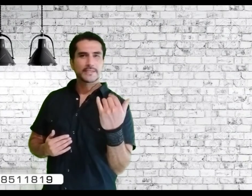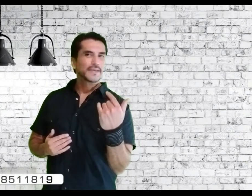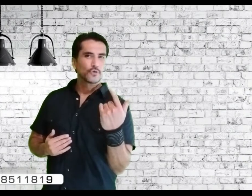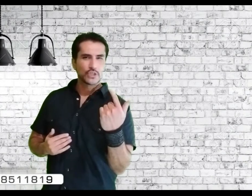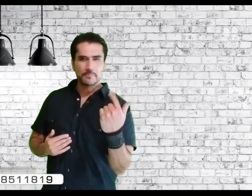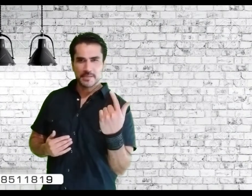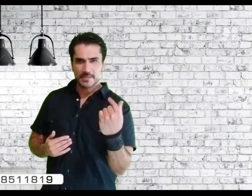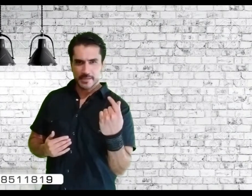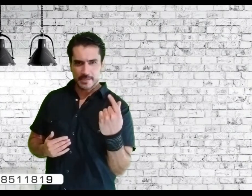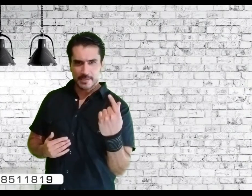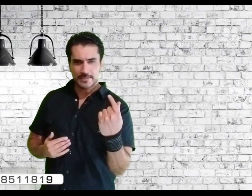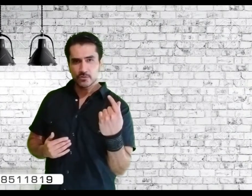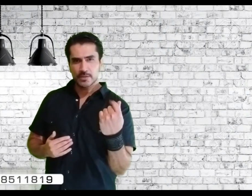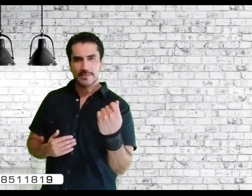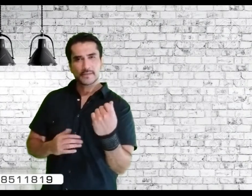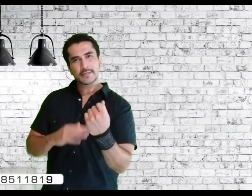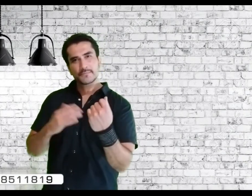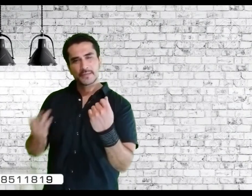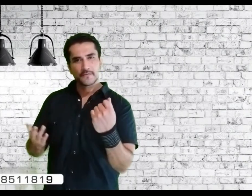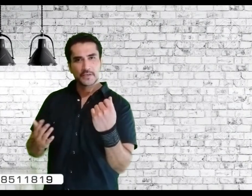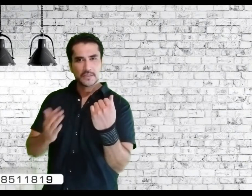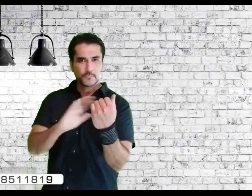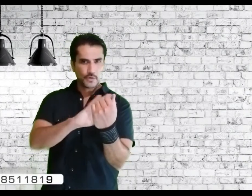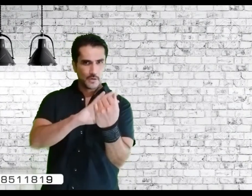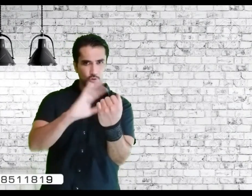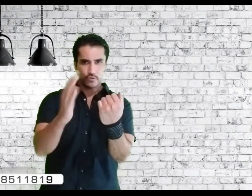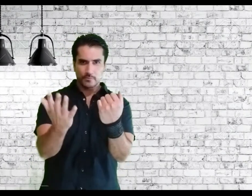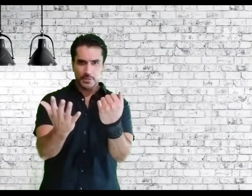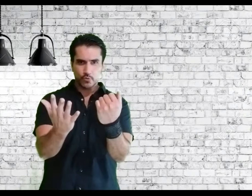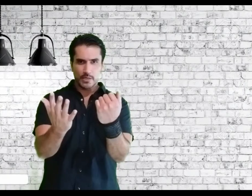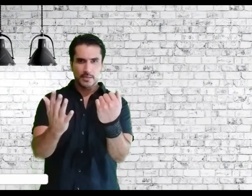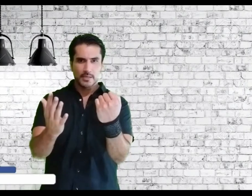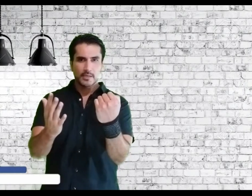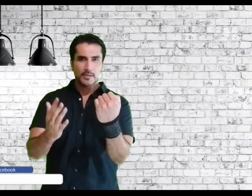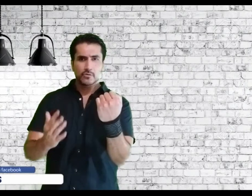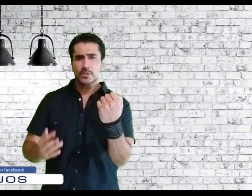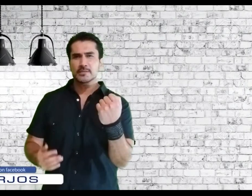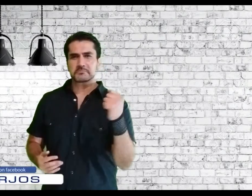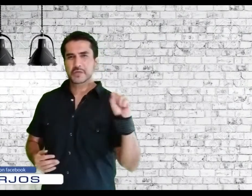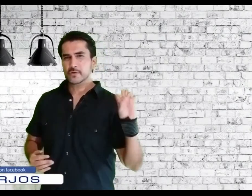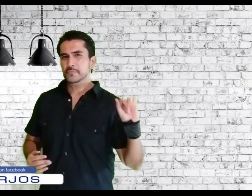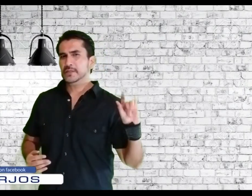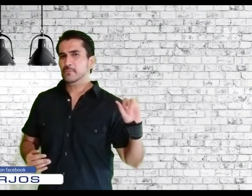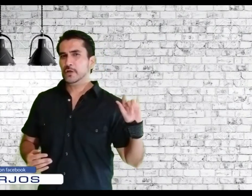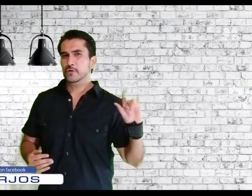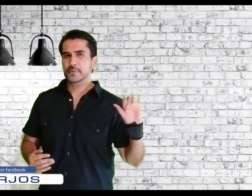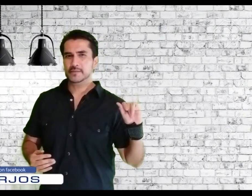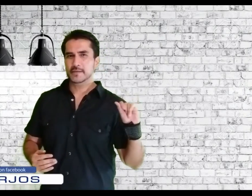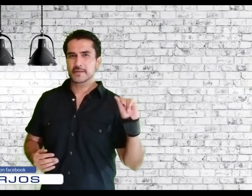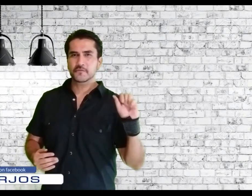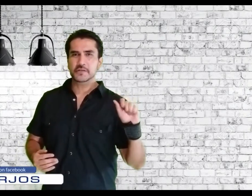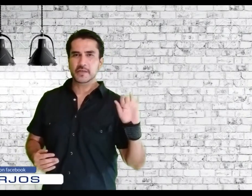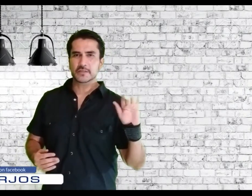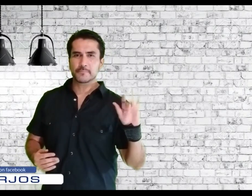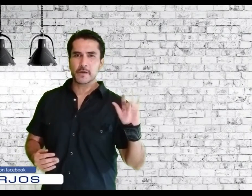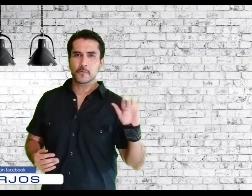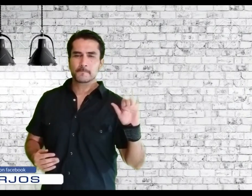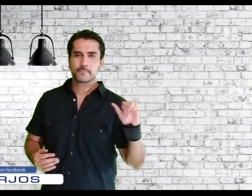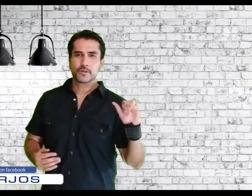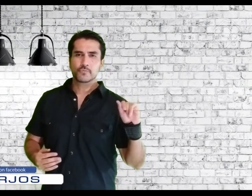que no sepas leerla, sino que se te hace más difícil por la cuestión visual. Entonces, te recomendamos que lo practiques frente al espejo, porque